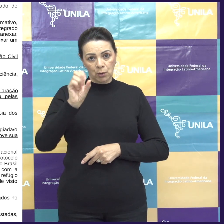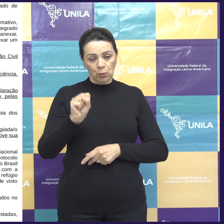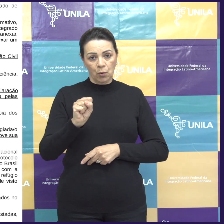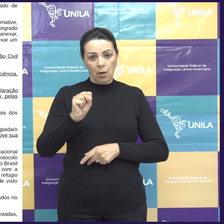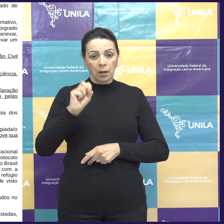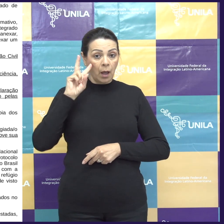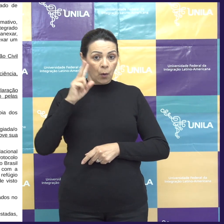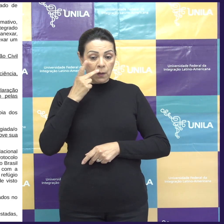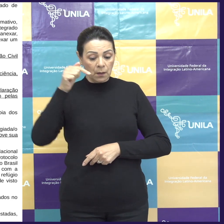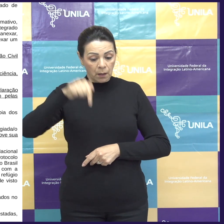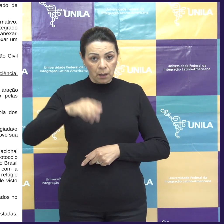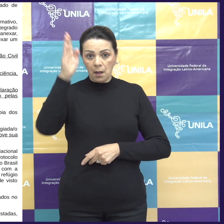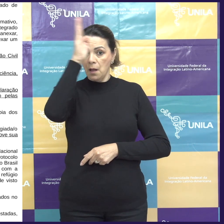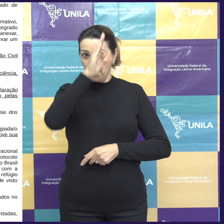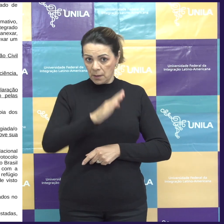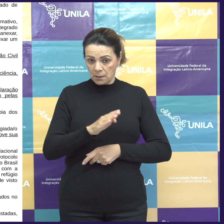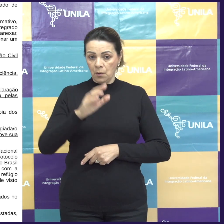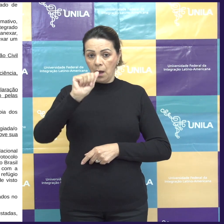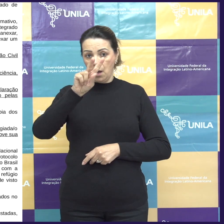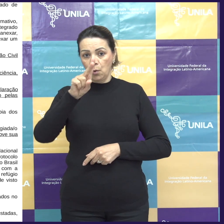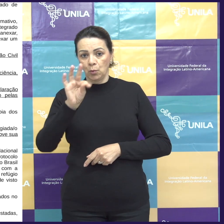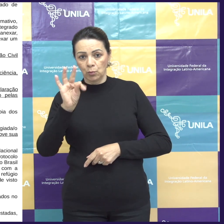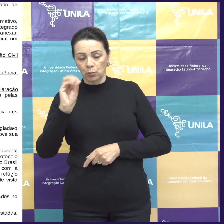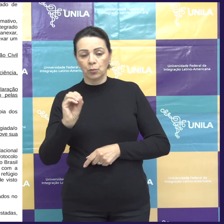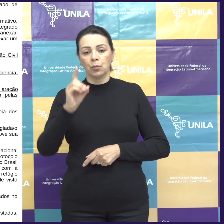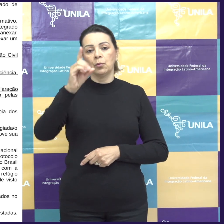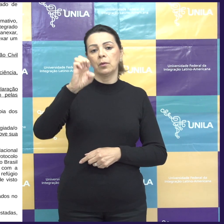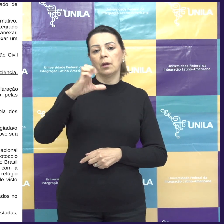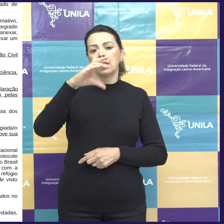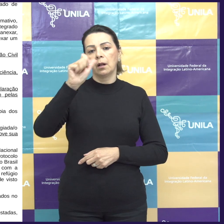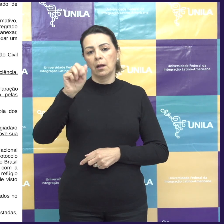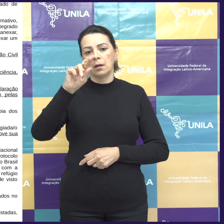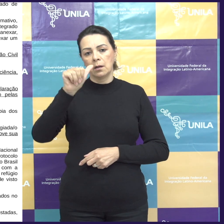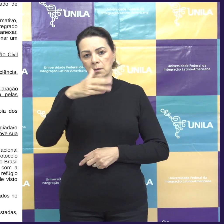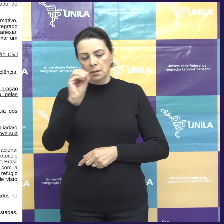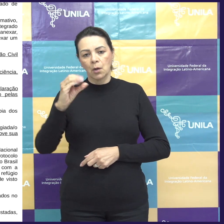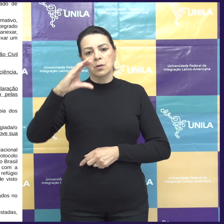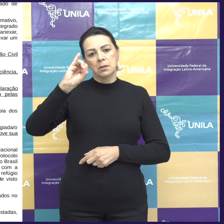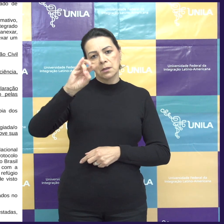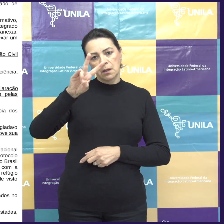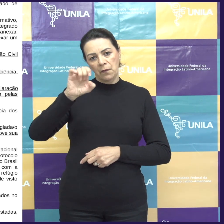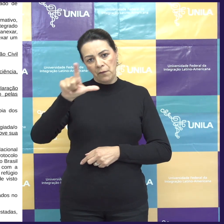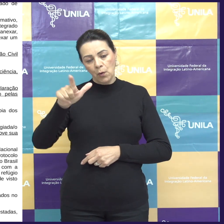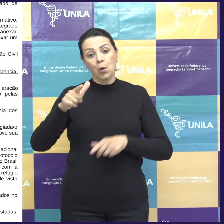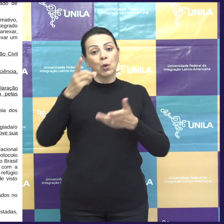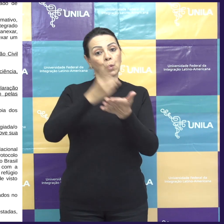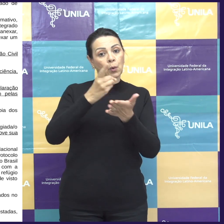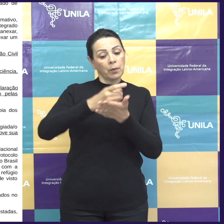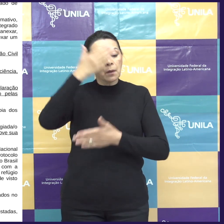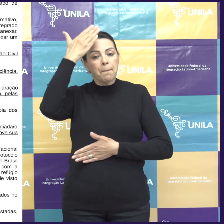Brasil. Autodeclaração civil, anexo 3, e documento que comprove sua situação legal no